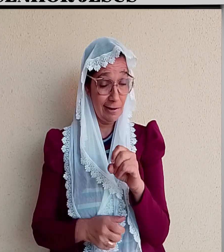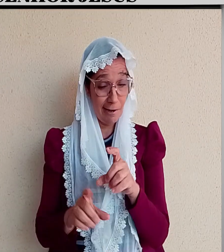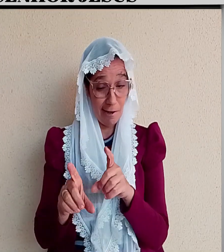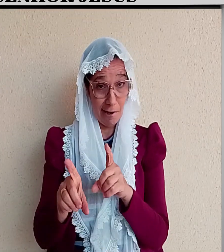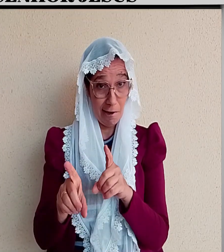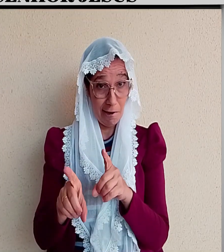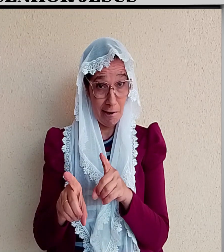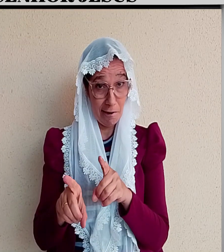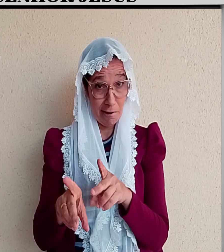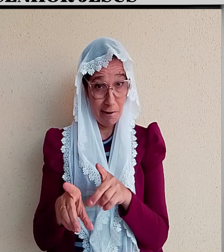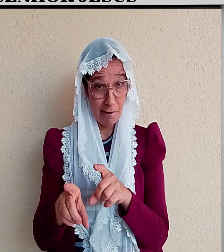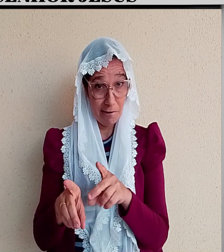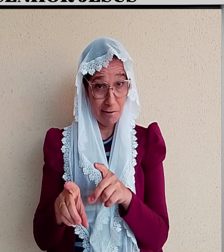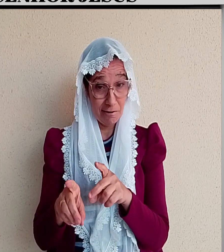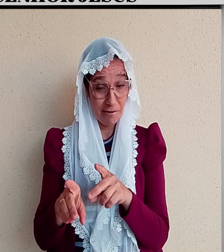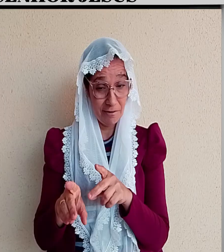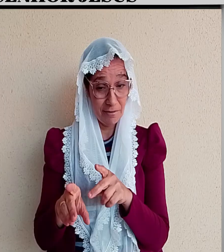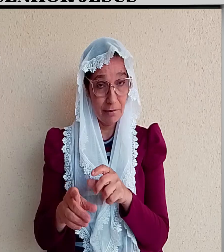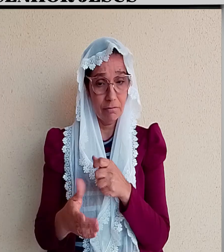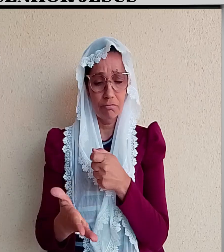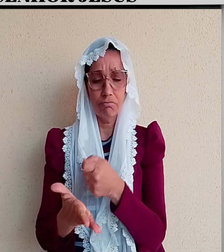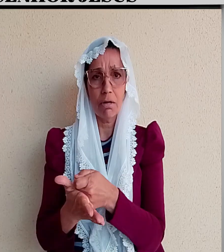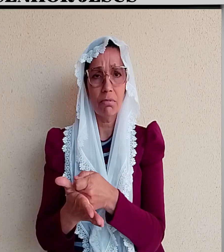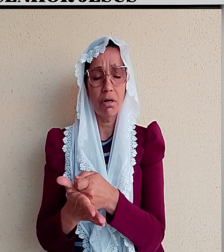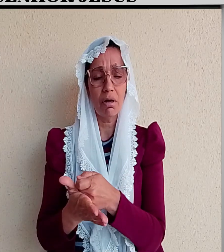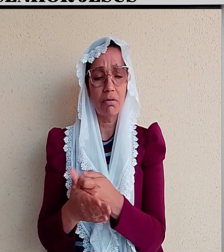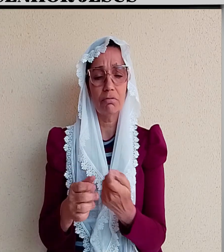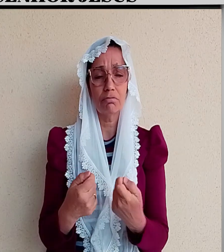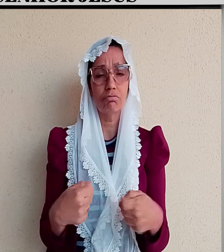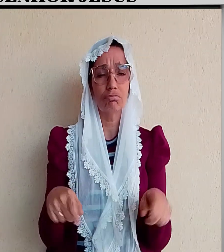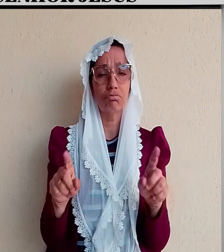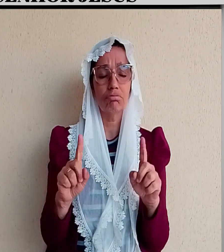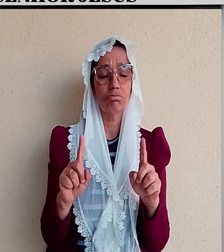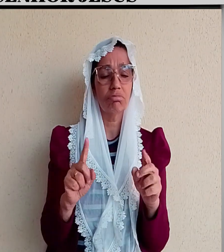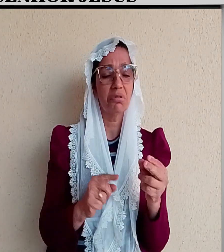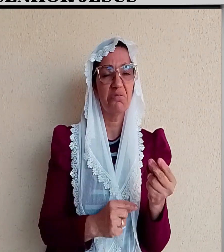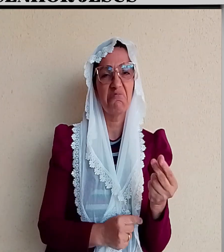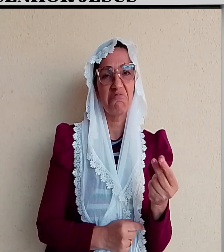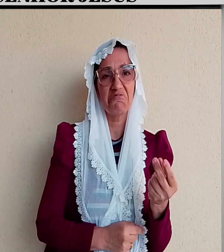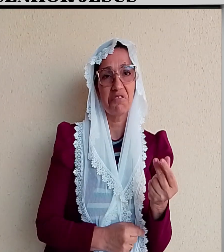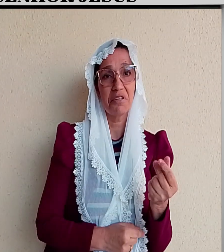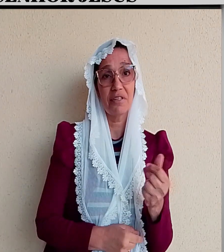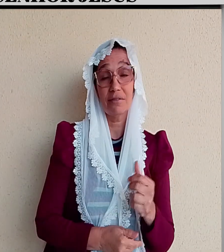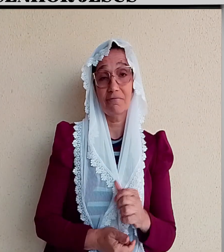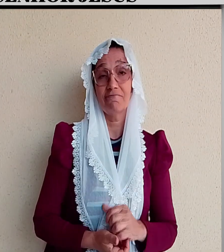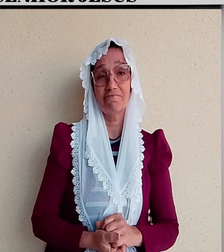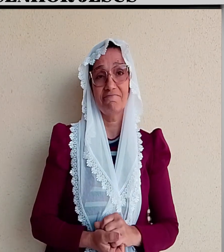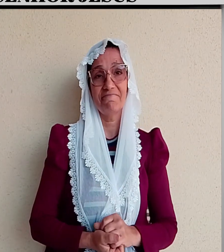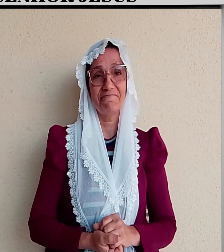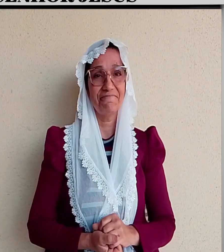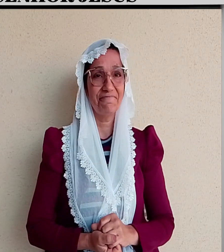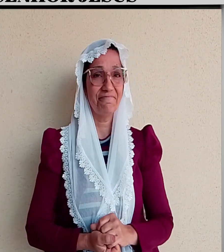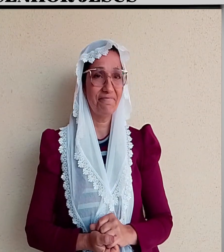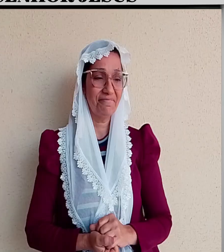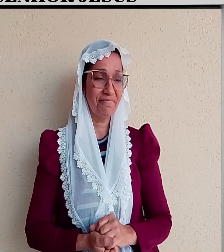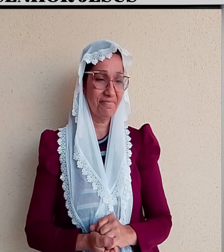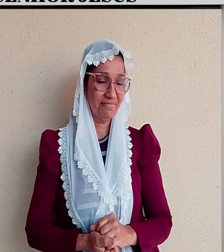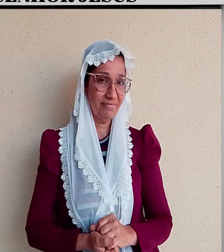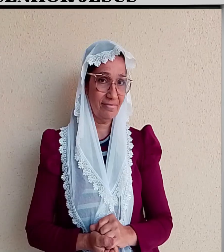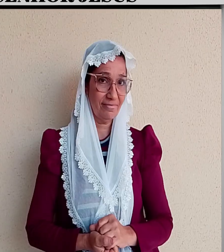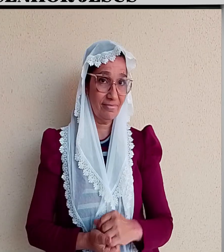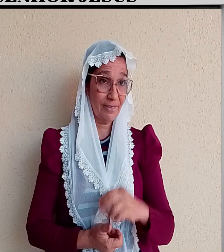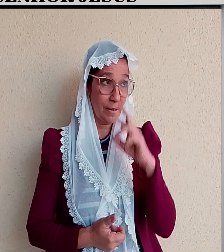teu. Aleluia. Vou mandar mercadorias do céu que você não consegue comprar. Aleluia.